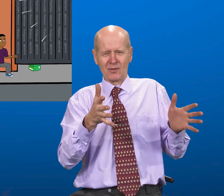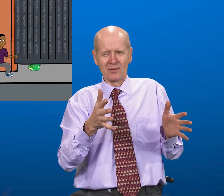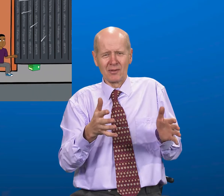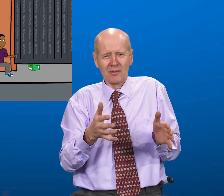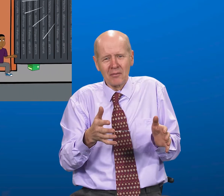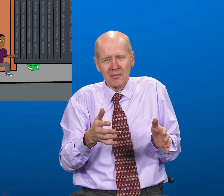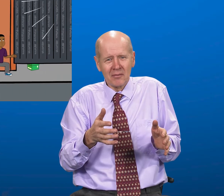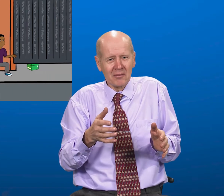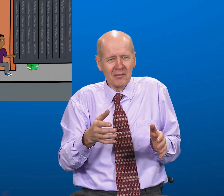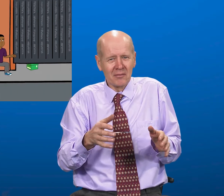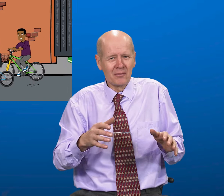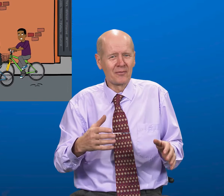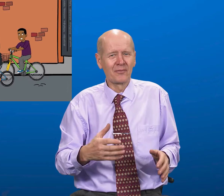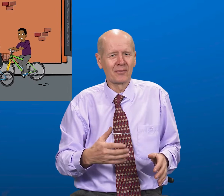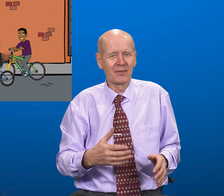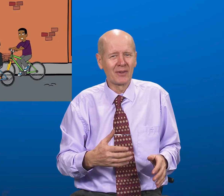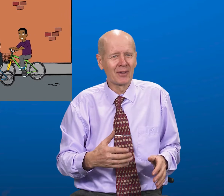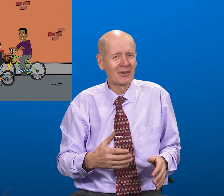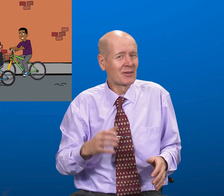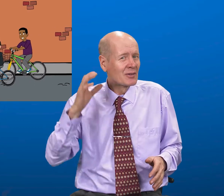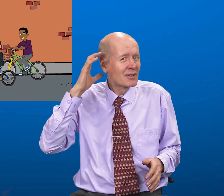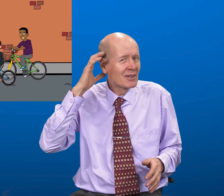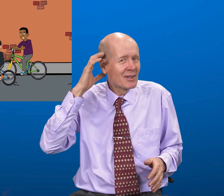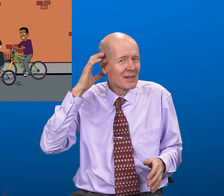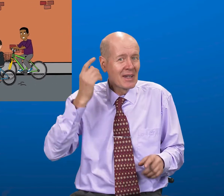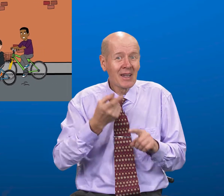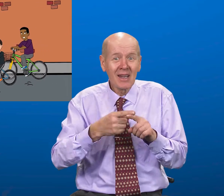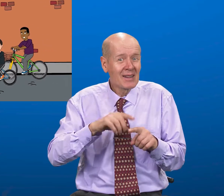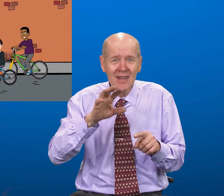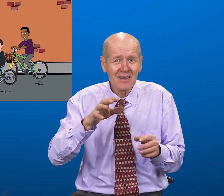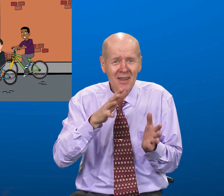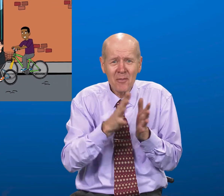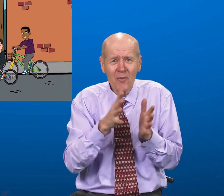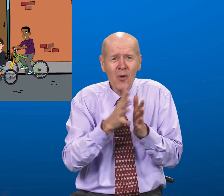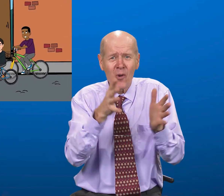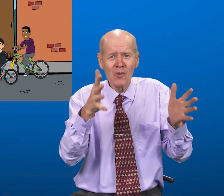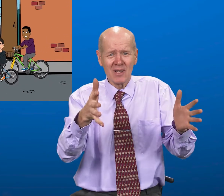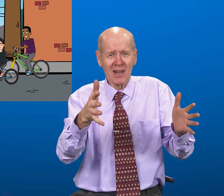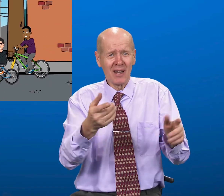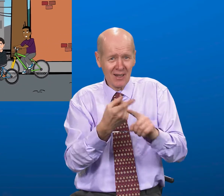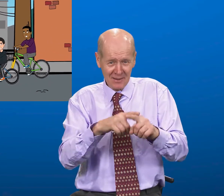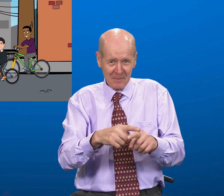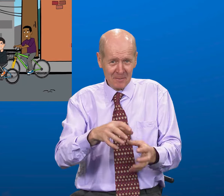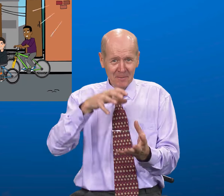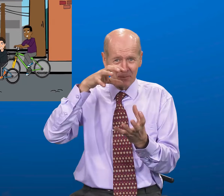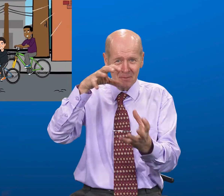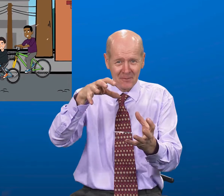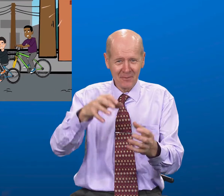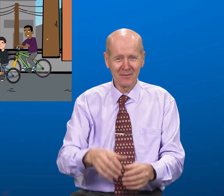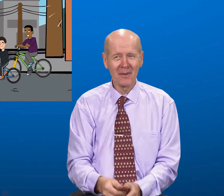дворе складываешь?» Когда мальчики уезжали, они услышали внезапно воскликнувший из-за ворот голос: «Это не мусор,